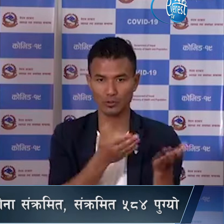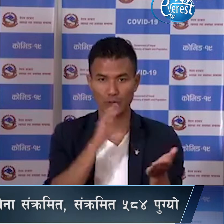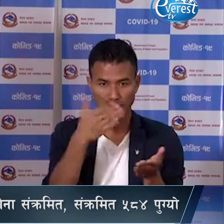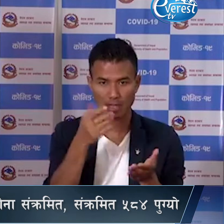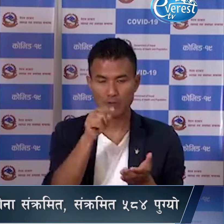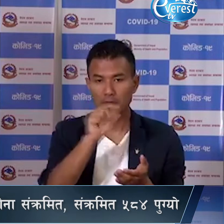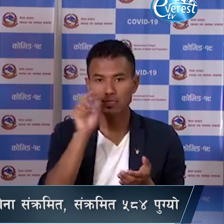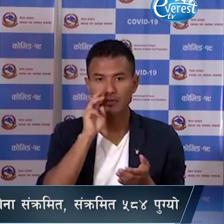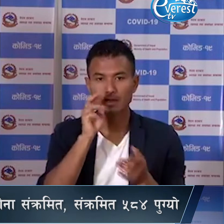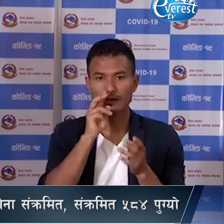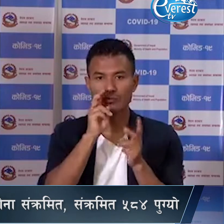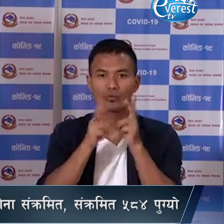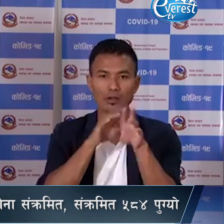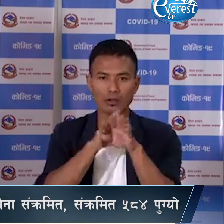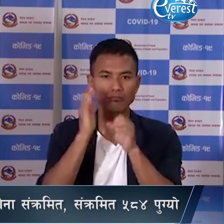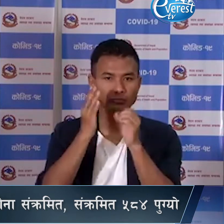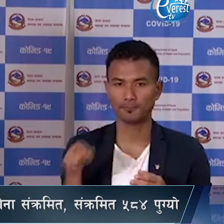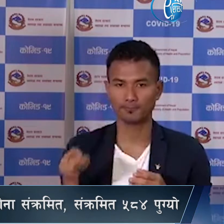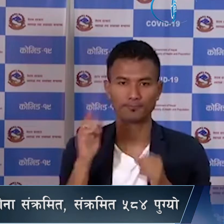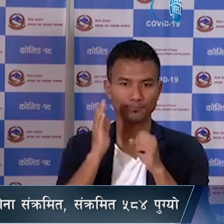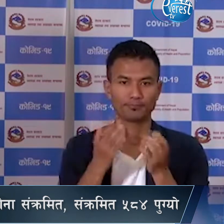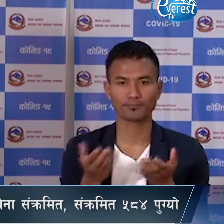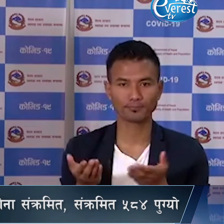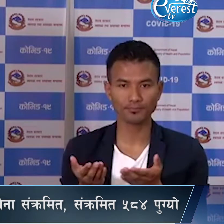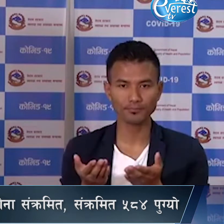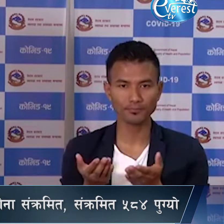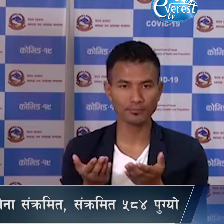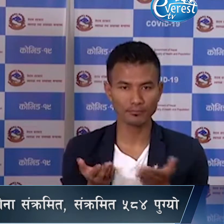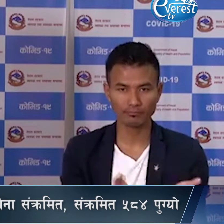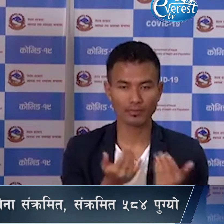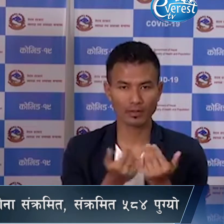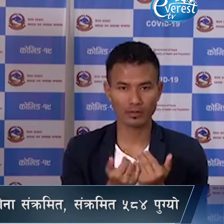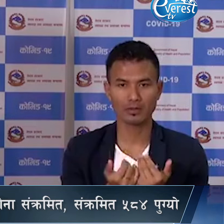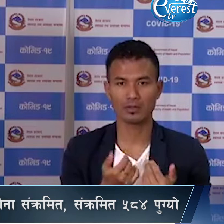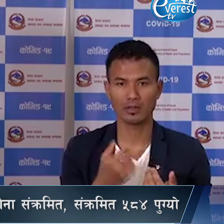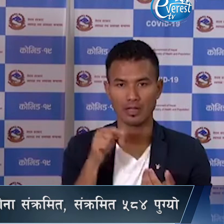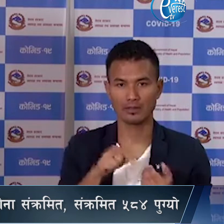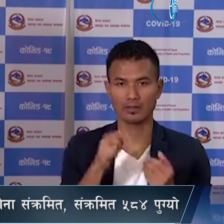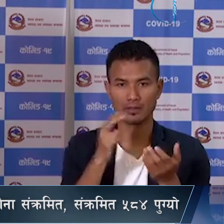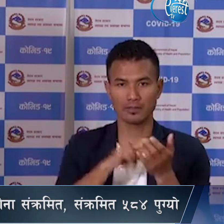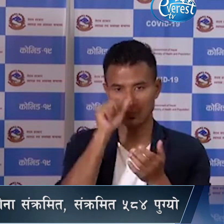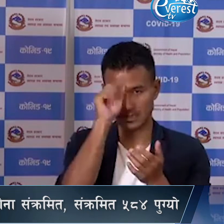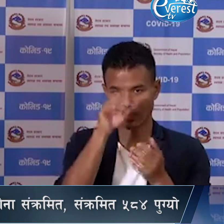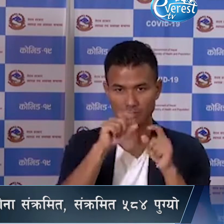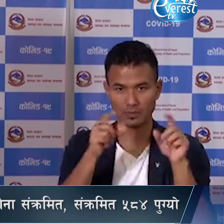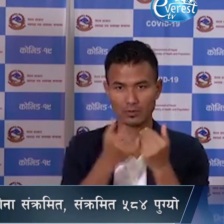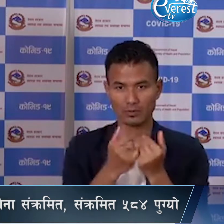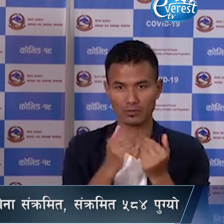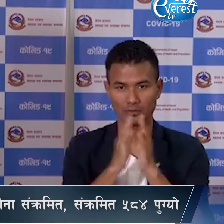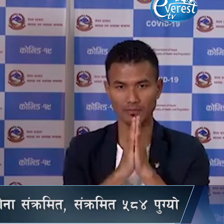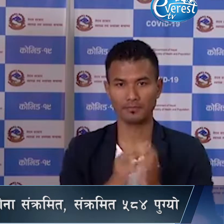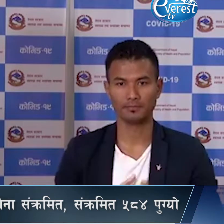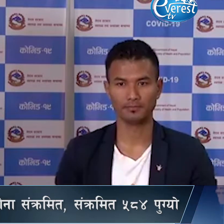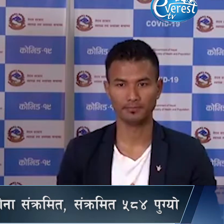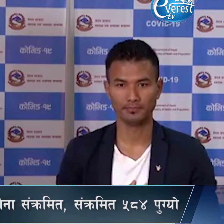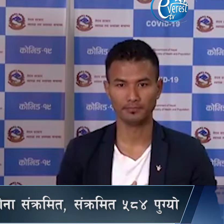जिल्लामा कोरोना संक्रमण भएका छन्। मन्त्रालयका अनुसार प्रदेश नम्बर 1 86, प्रदेश नम्बर 2 172, बागमती प्रदेशमा